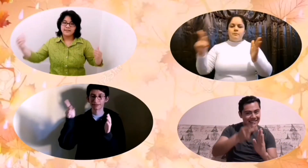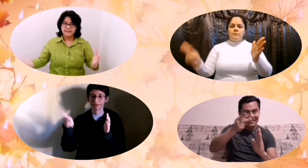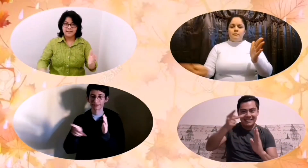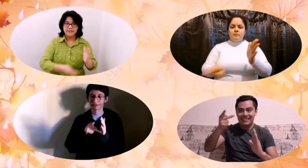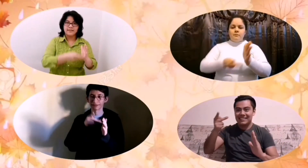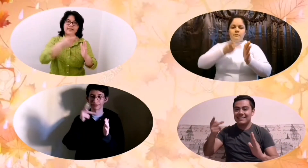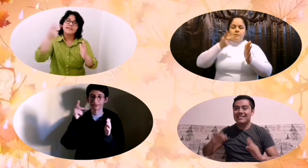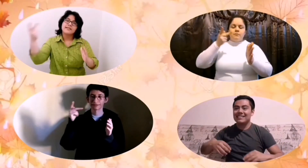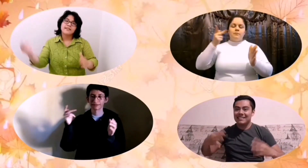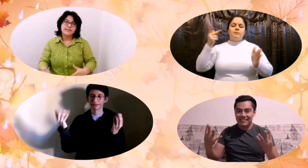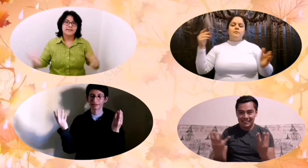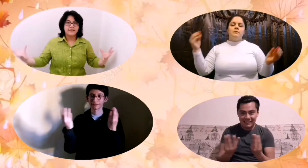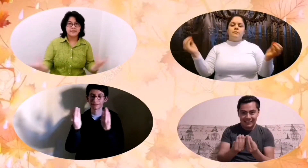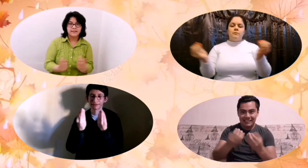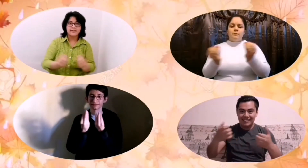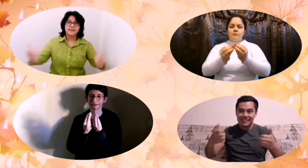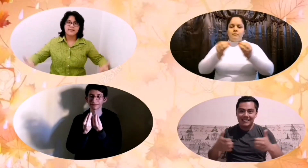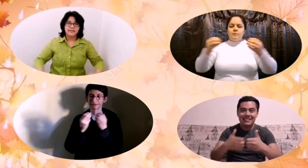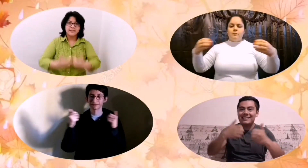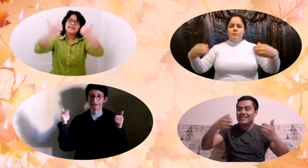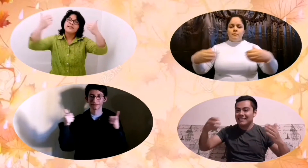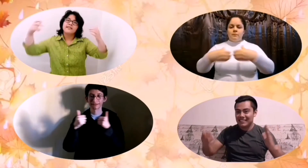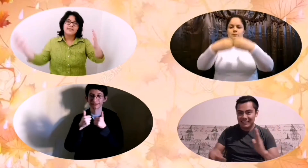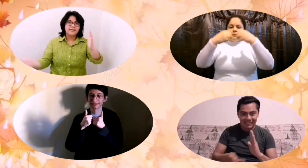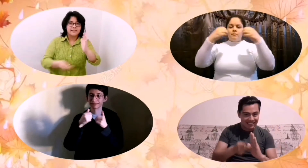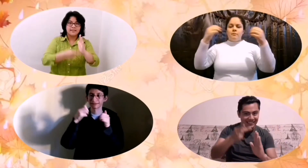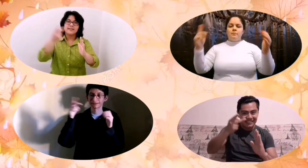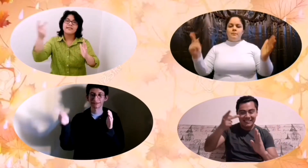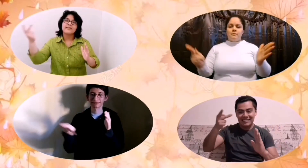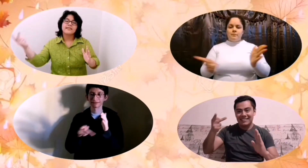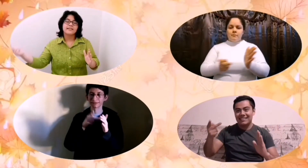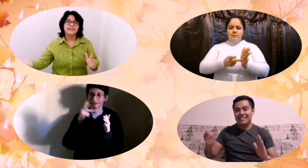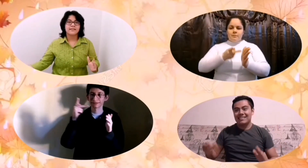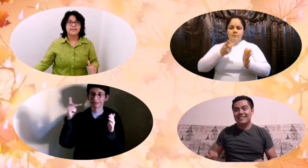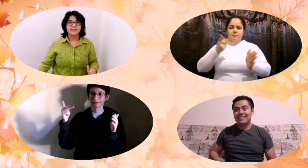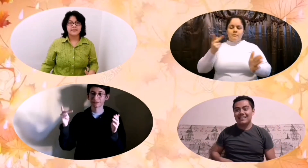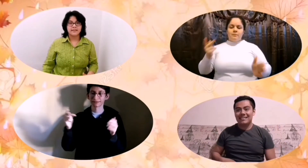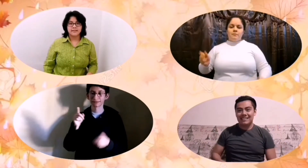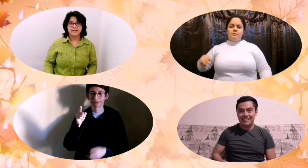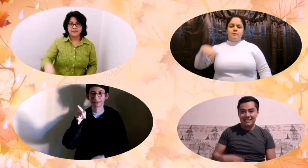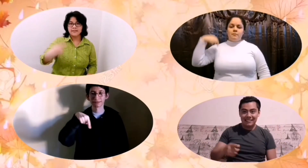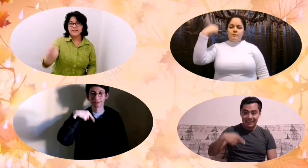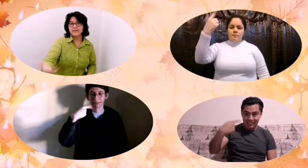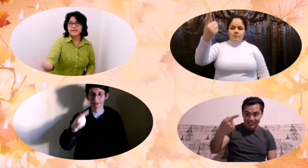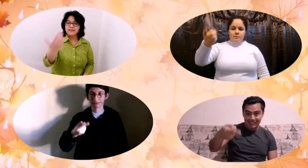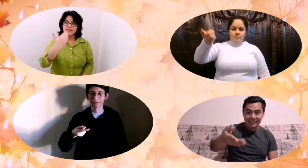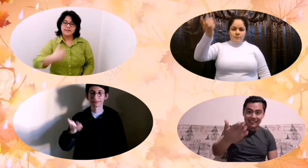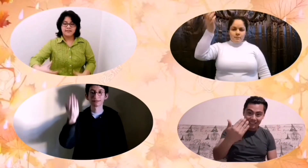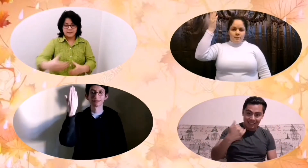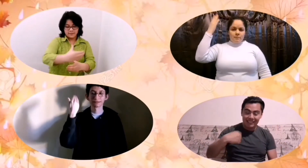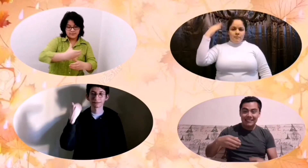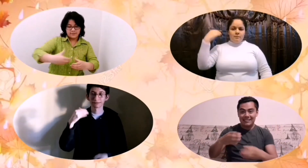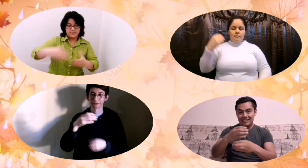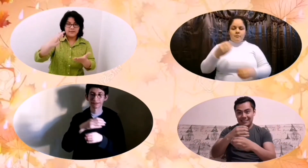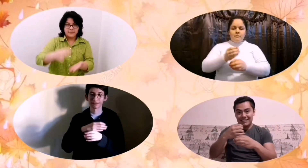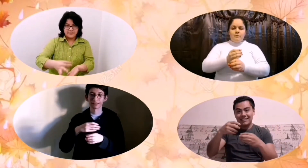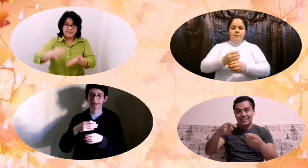Volveremos a juntarnos, volveremos a brindar. Un café queda pendiente